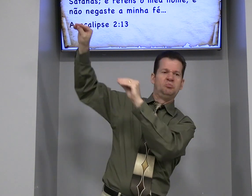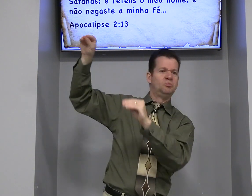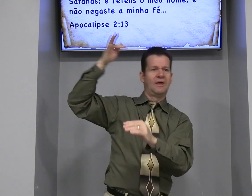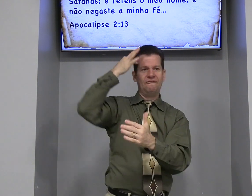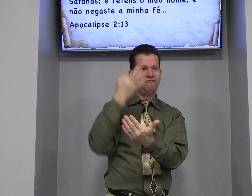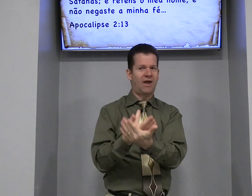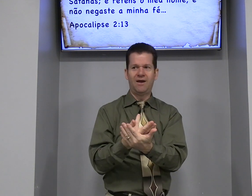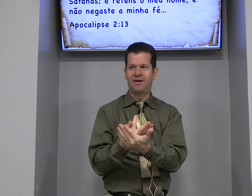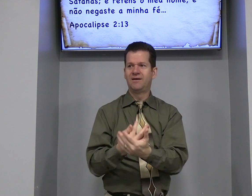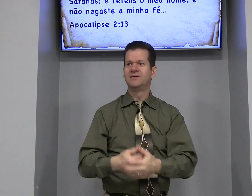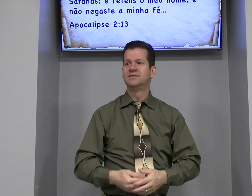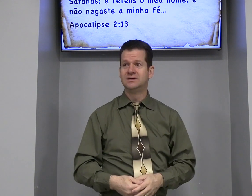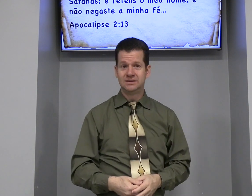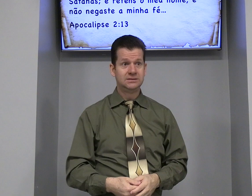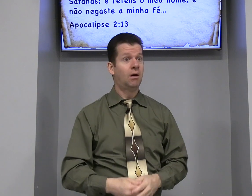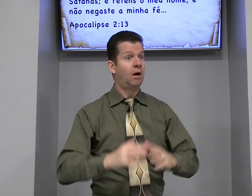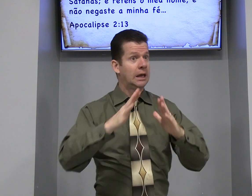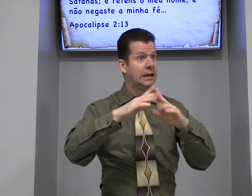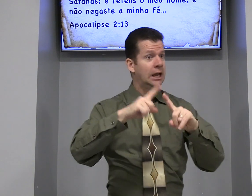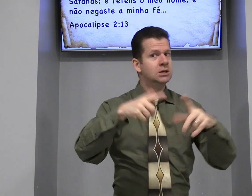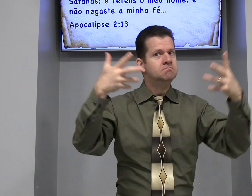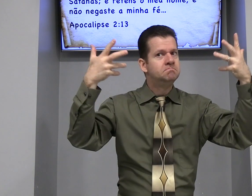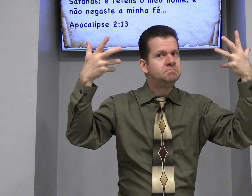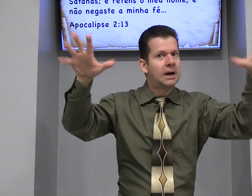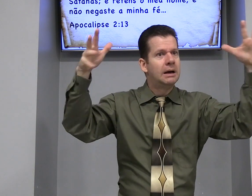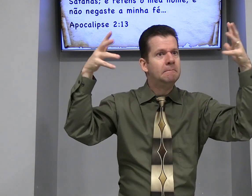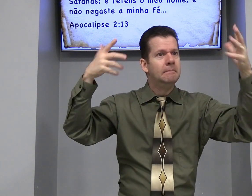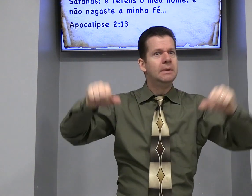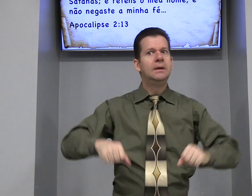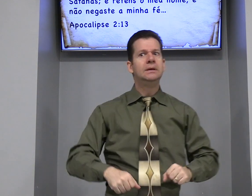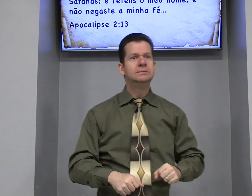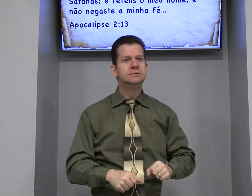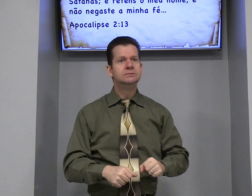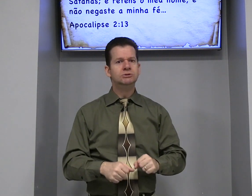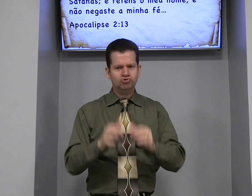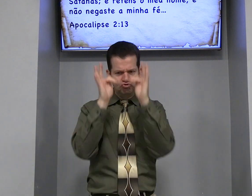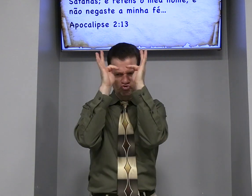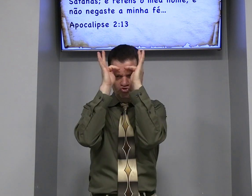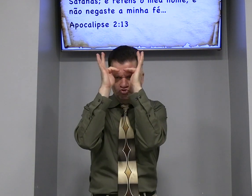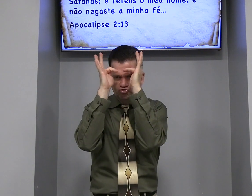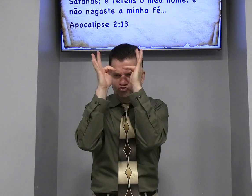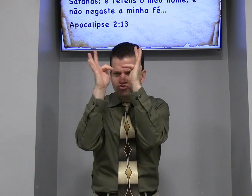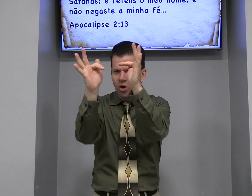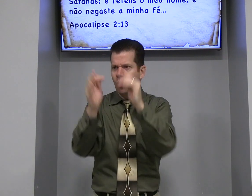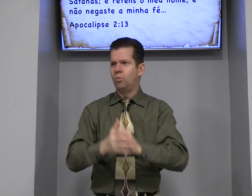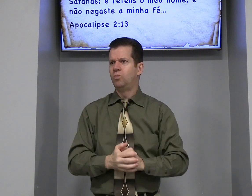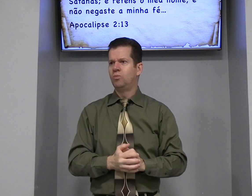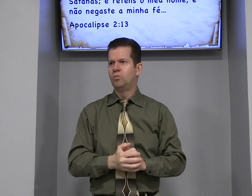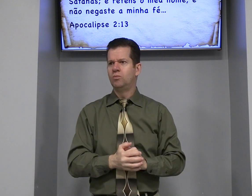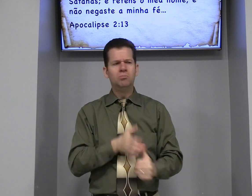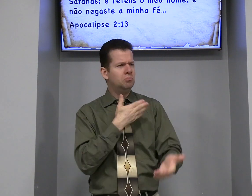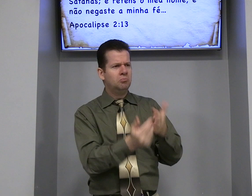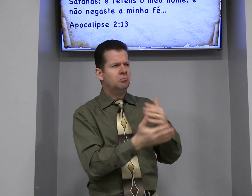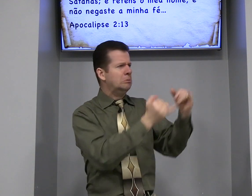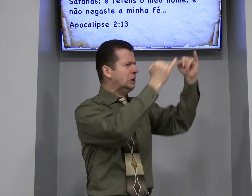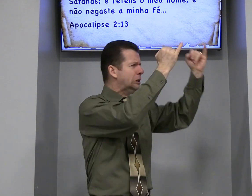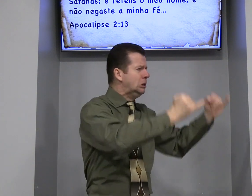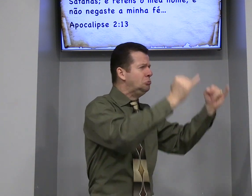Eles conseguiram viver para Deus e deu parabéns, porque era